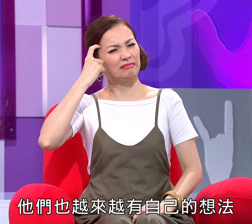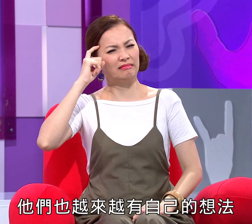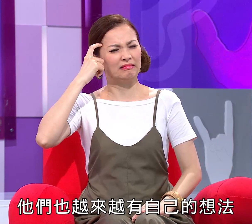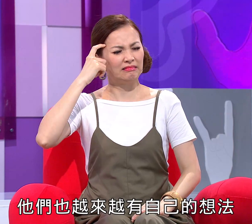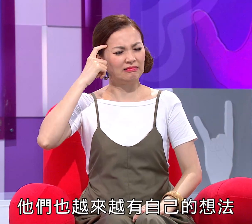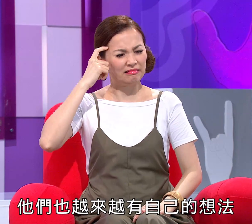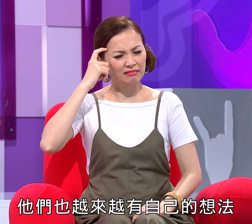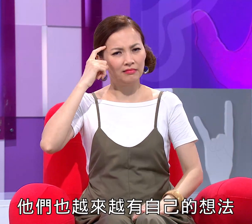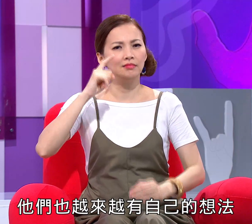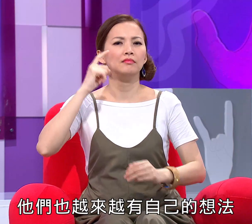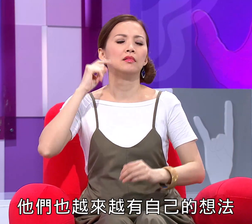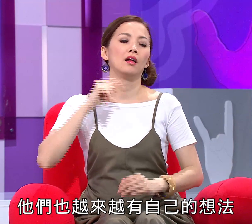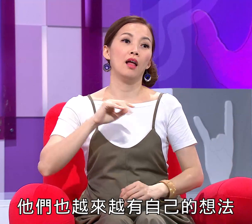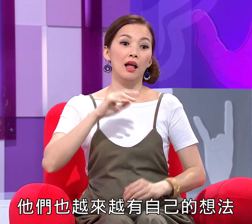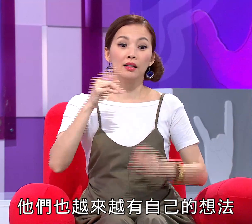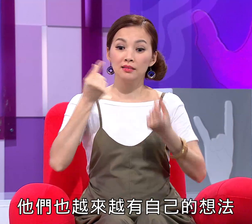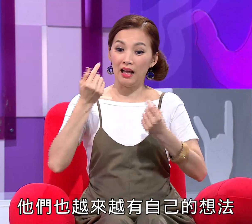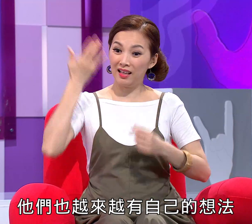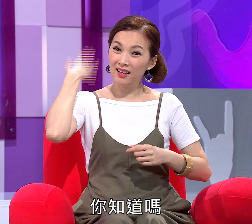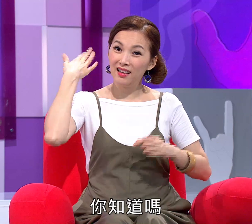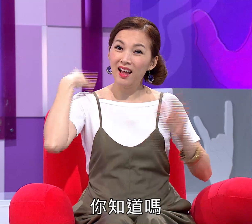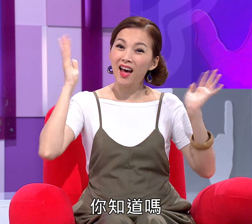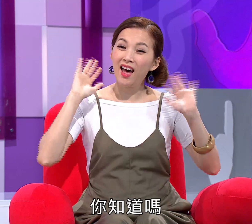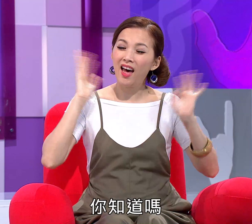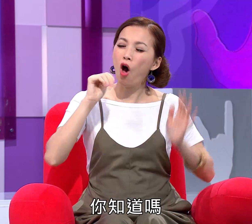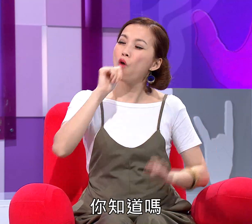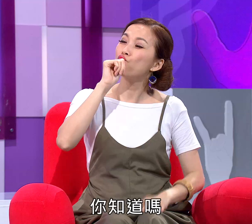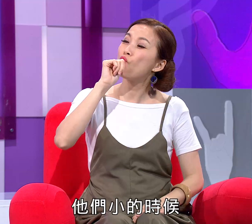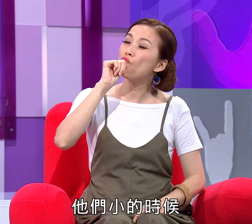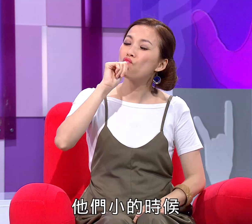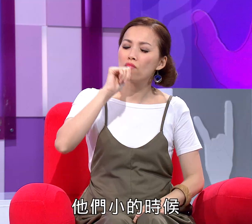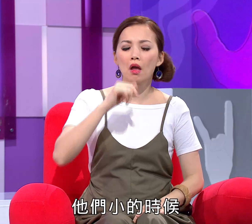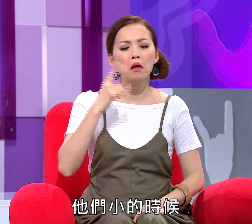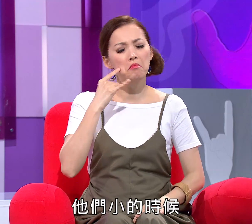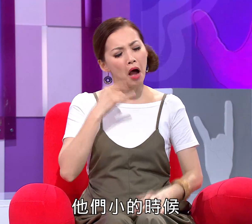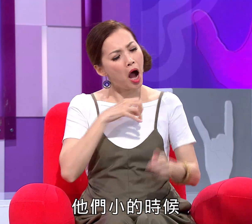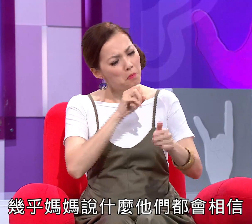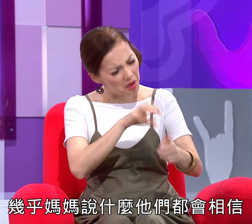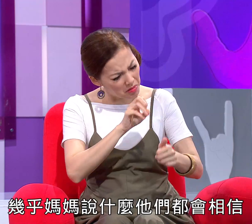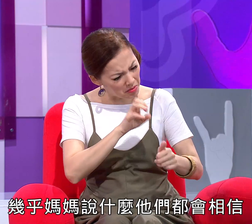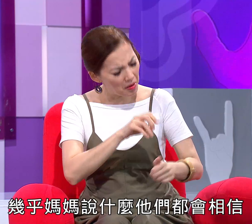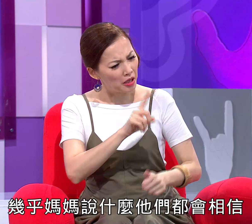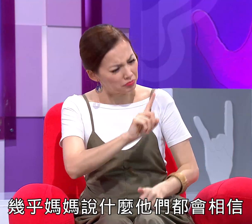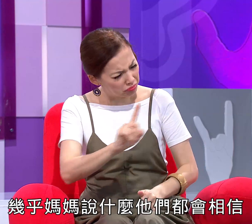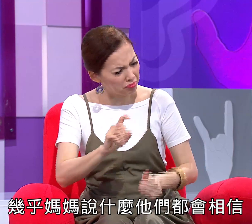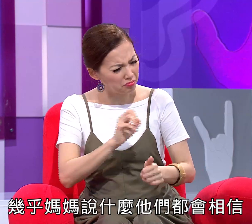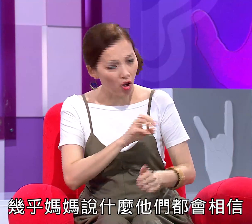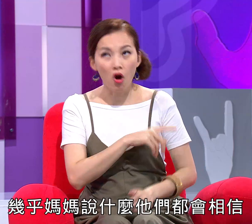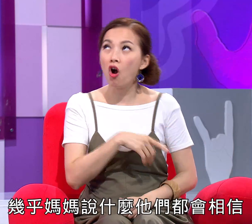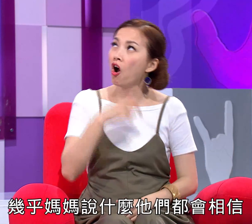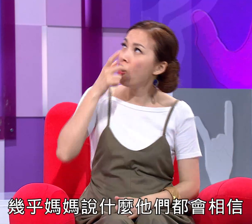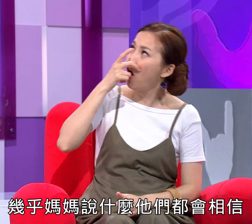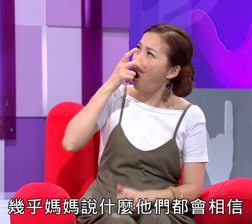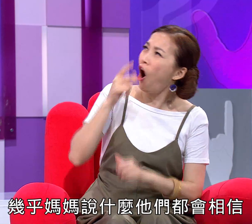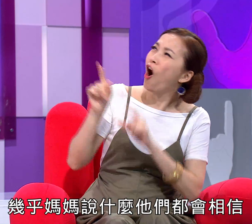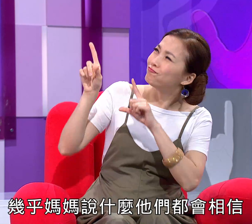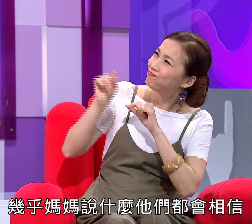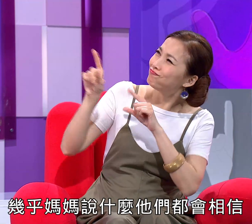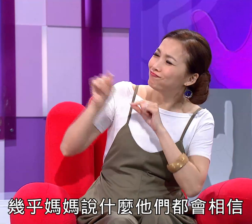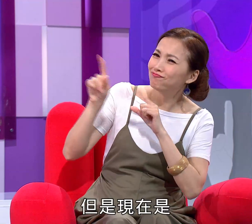来越有自己的想法。哎，你知道吗，他们小的时候啊，几乎妈妈说什么他们都会相信，但